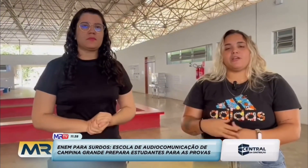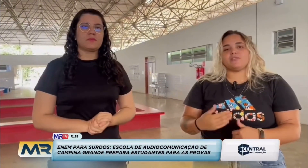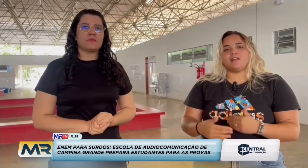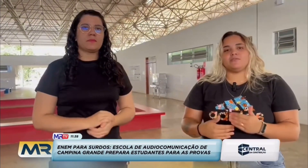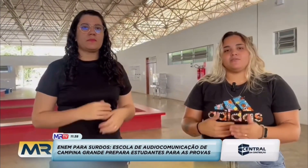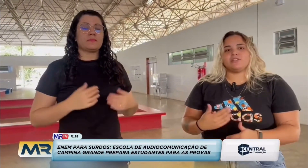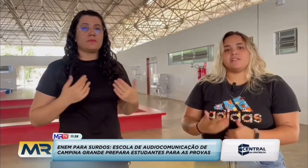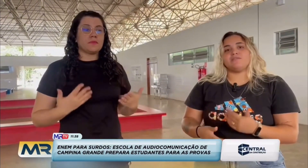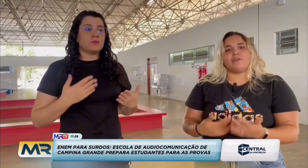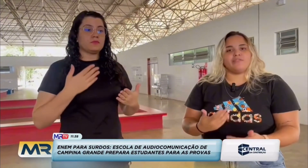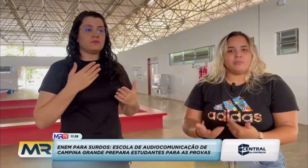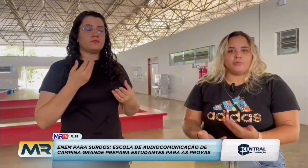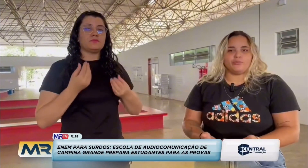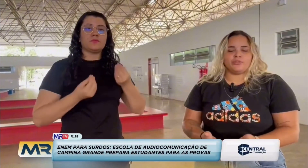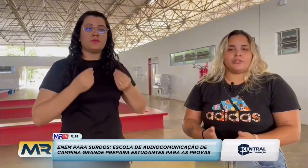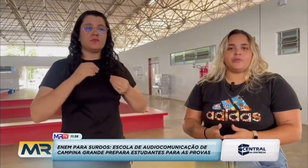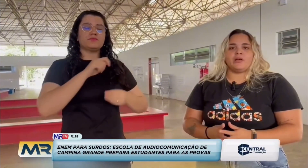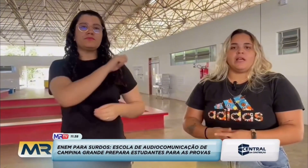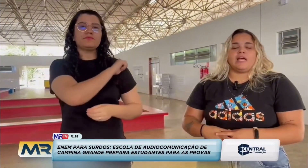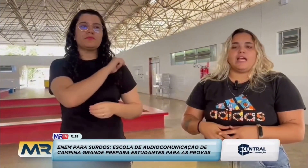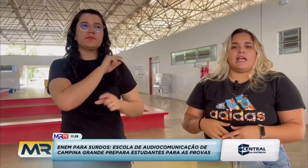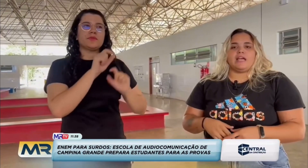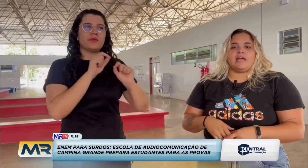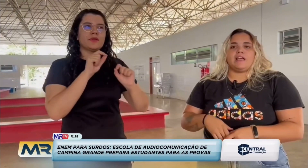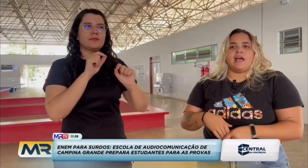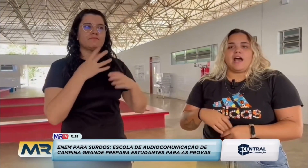muito bom porque os alunos desenvolvem muito,